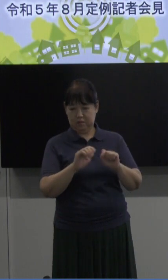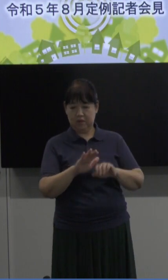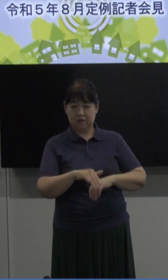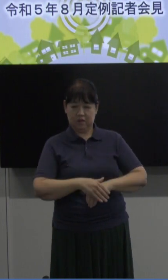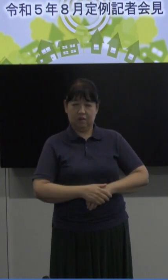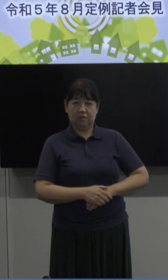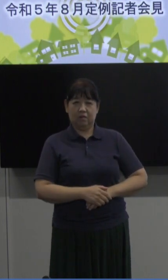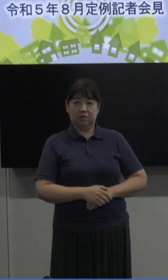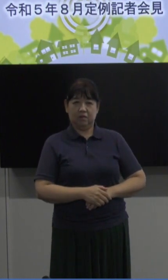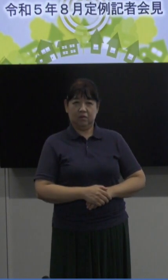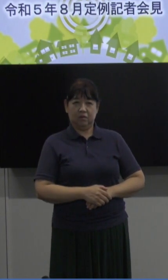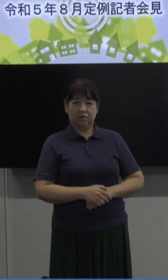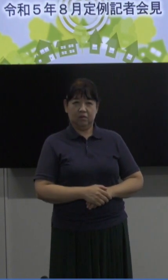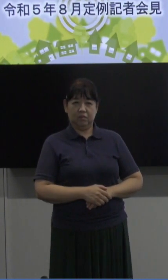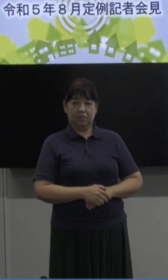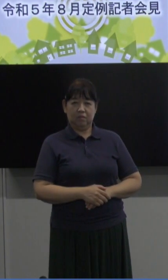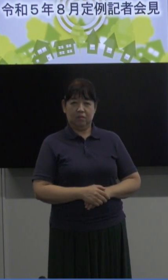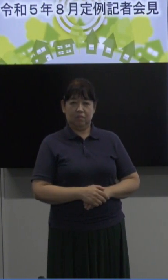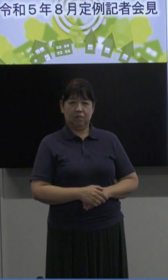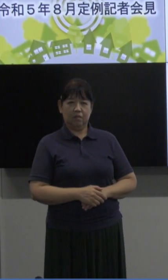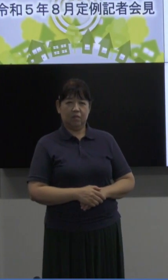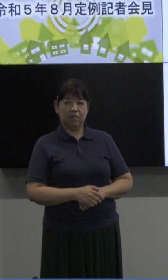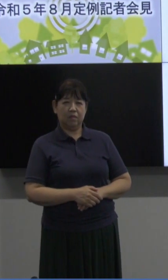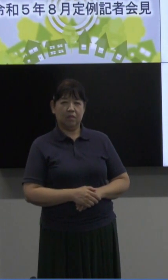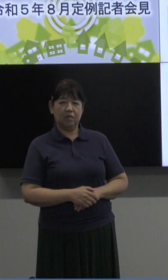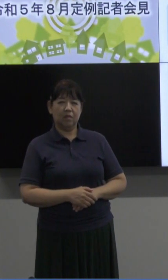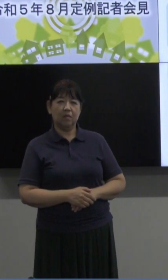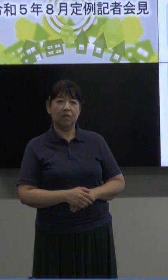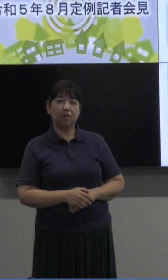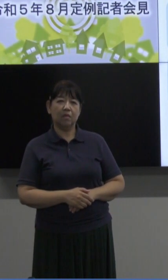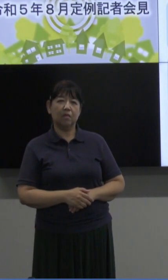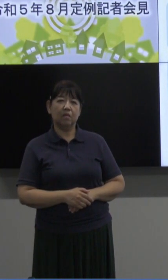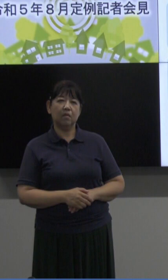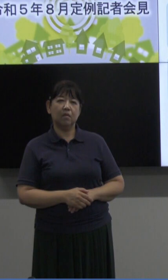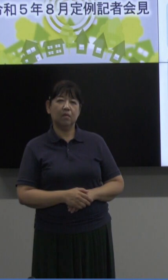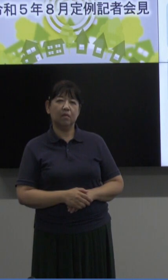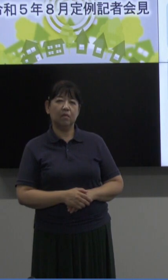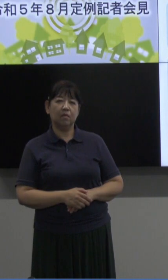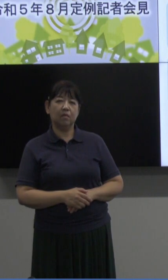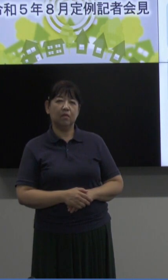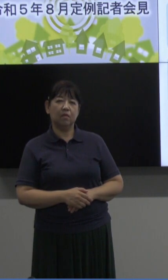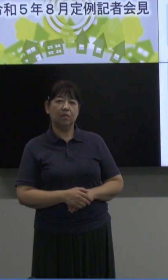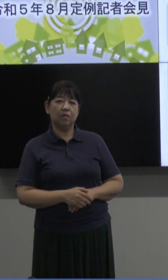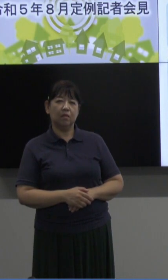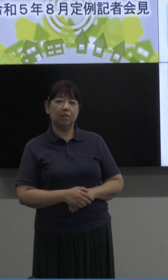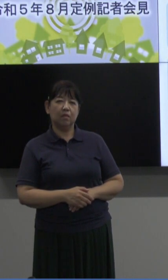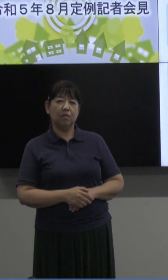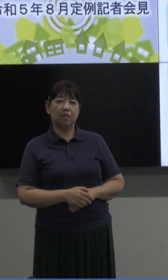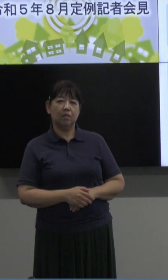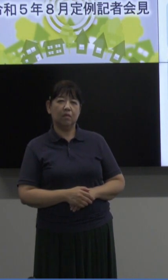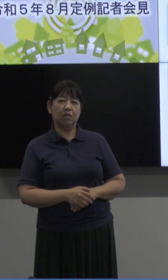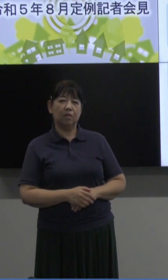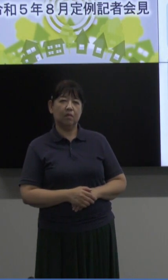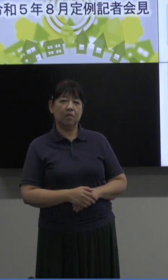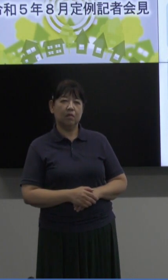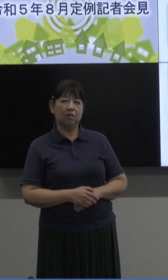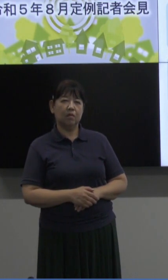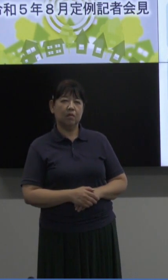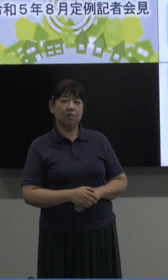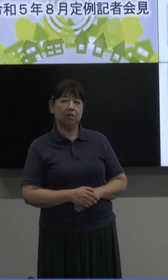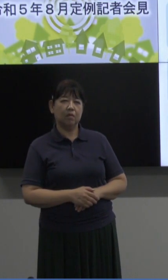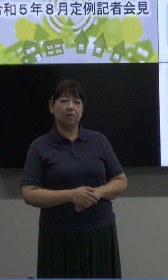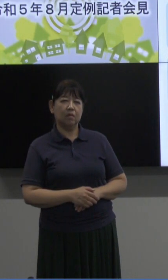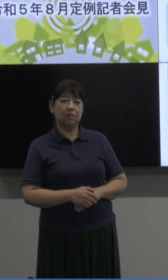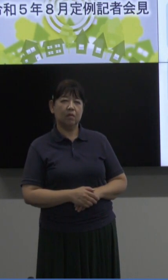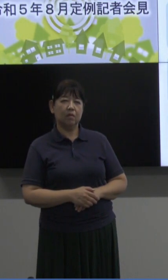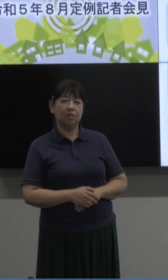。 あ、関連して、すみません、水道も下水道もだから市の独自の特別会計で